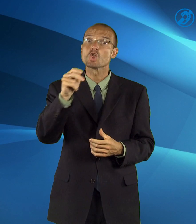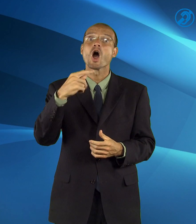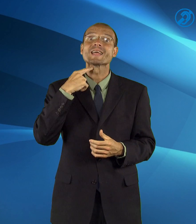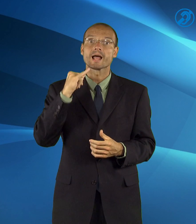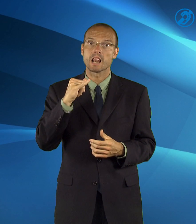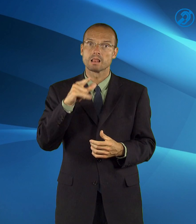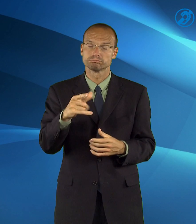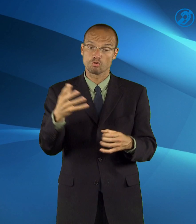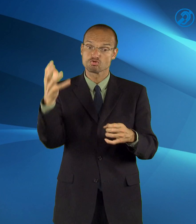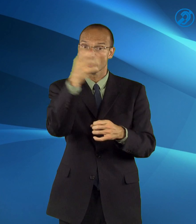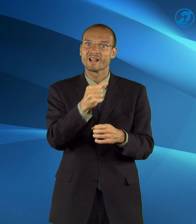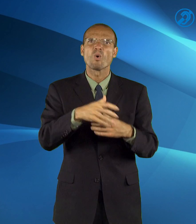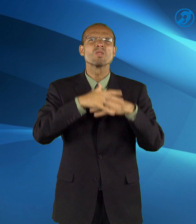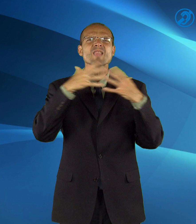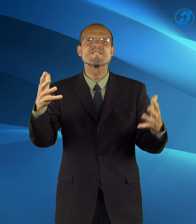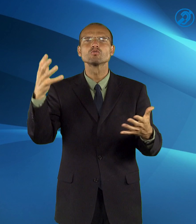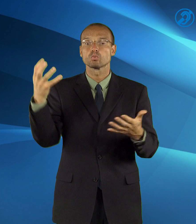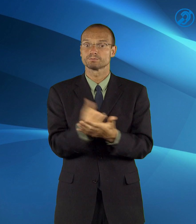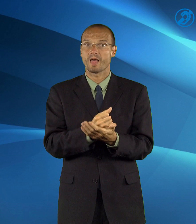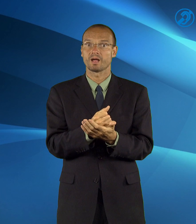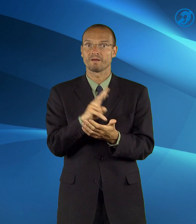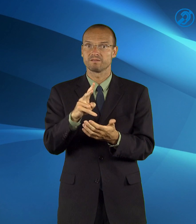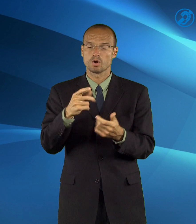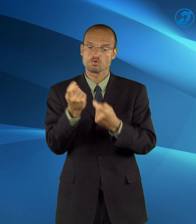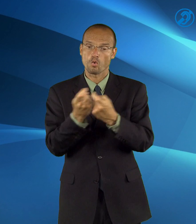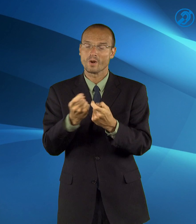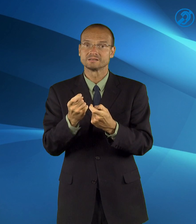Marino Kegl dosegel največji uspeh v konkurenci slišečih?